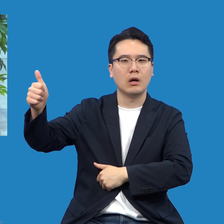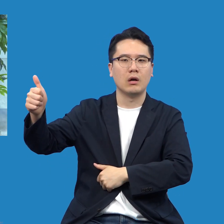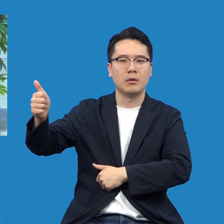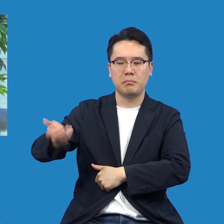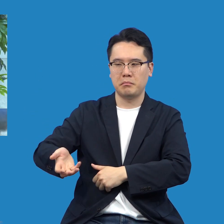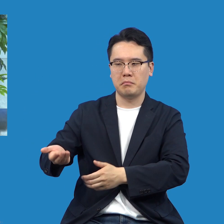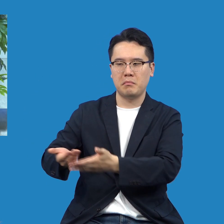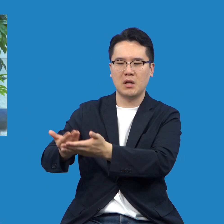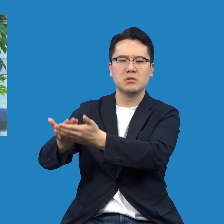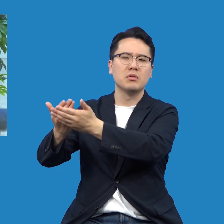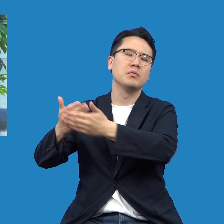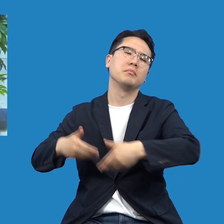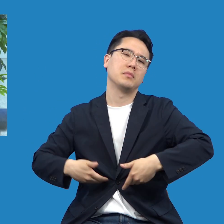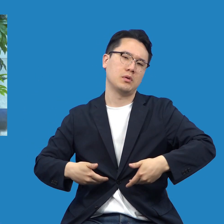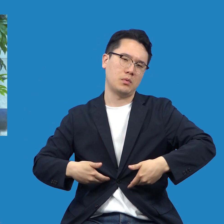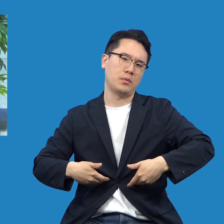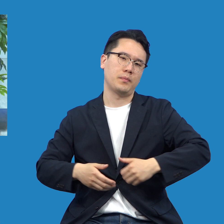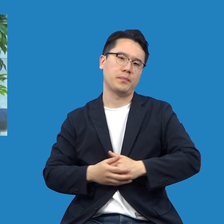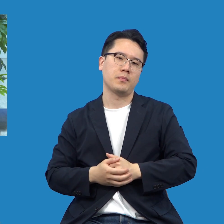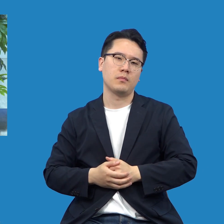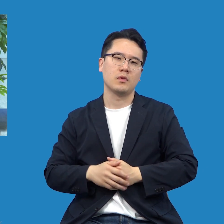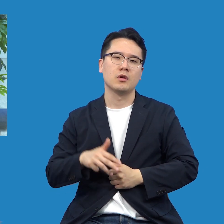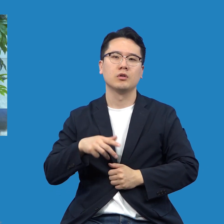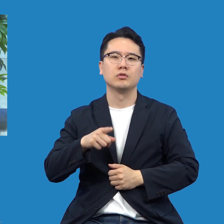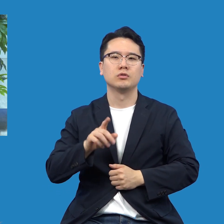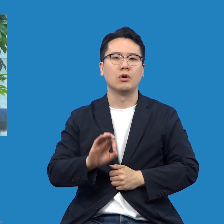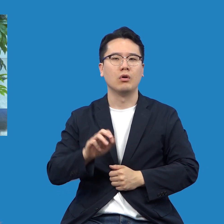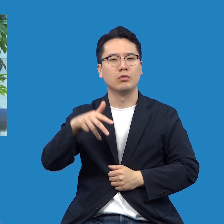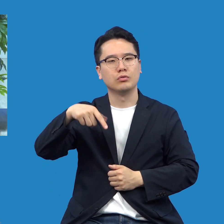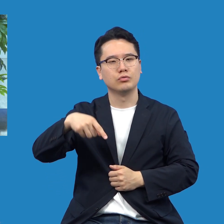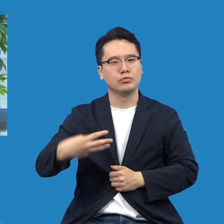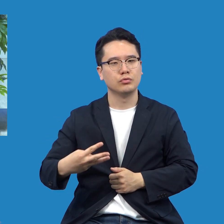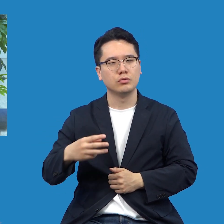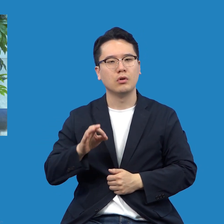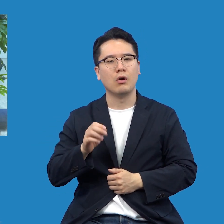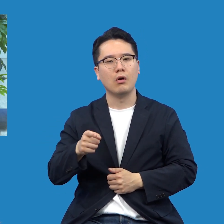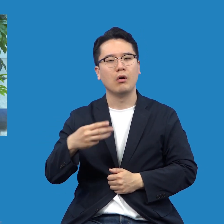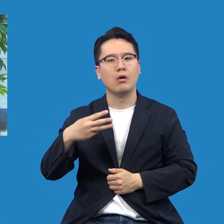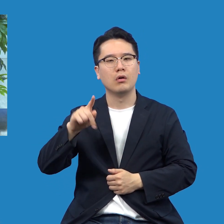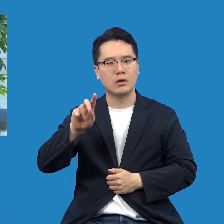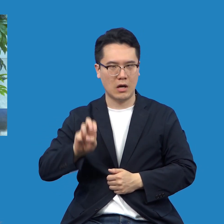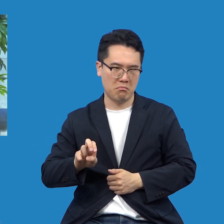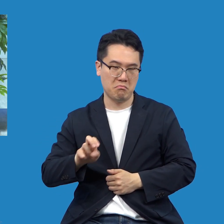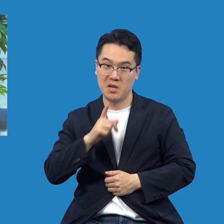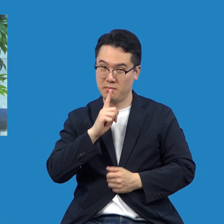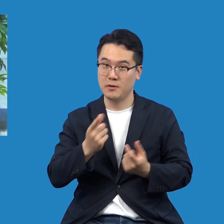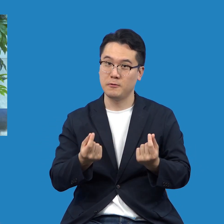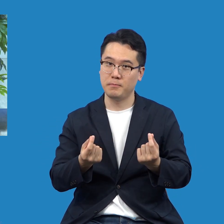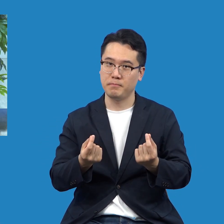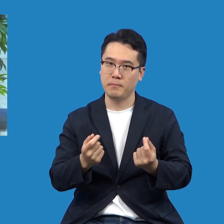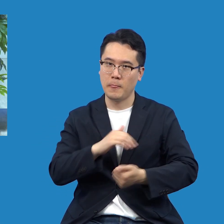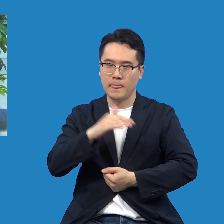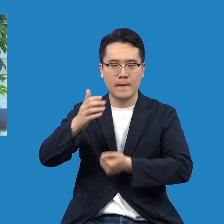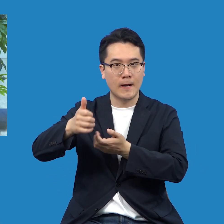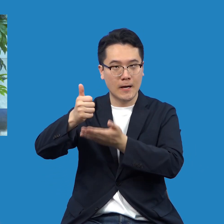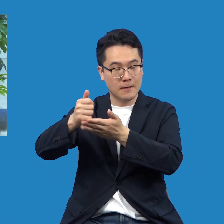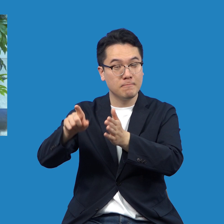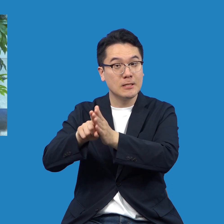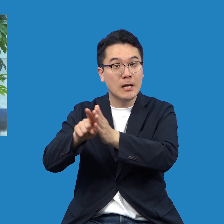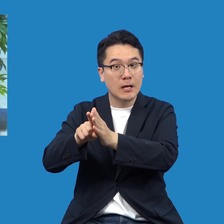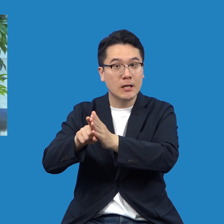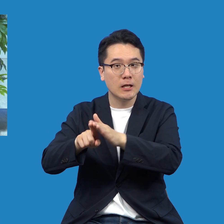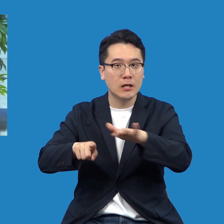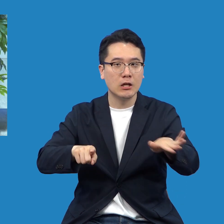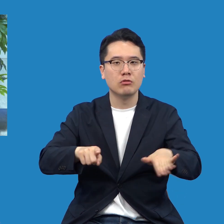청출어람이라고 했습니다. 우리의 하나님 신앙이 우리 선조들의 그 신앙보다 더